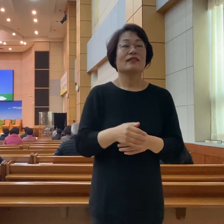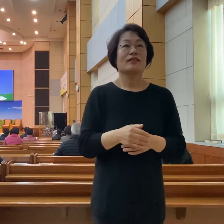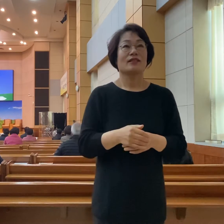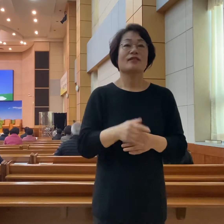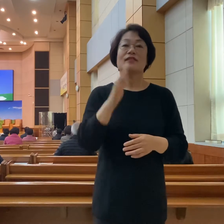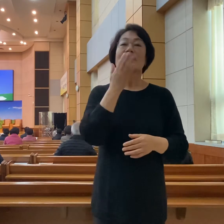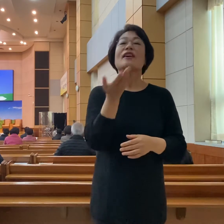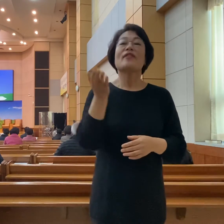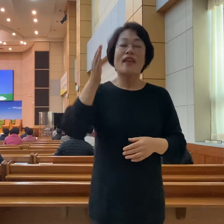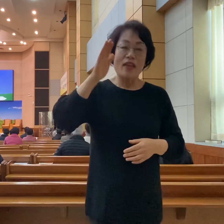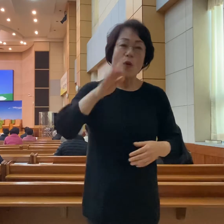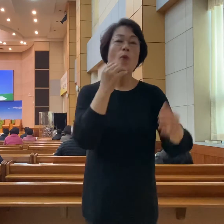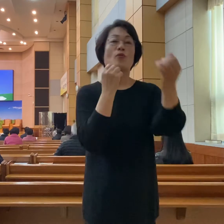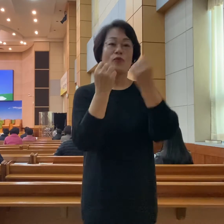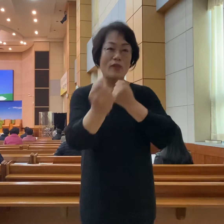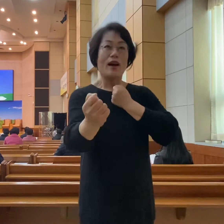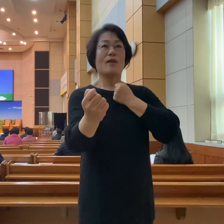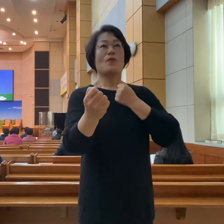그럼에도 불구하고